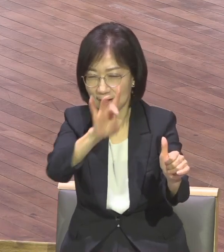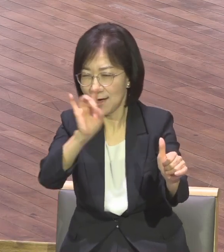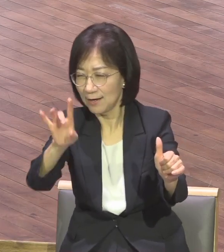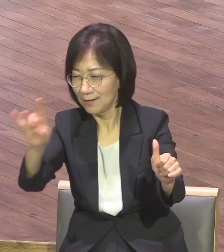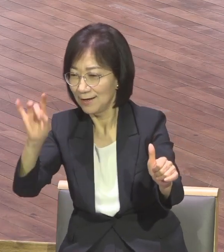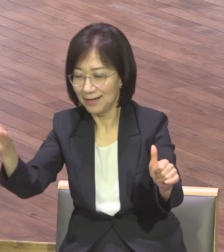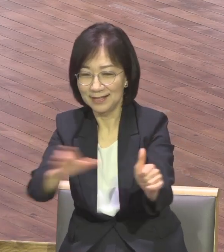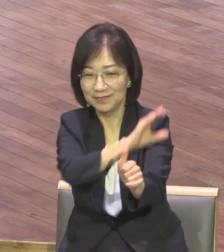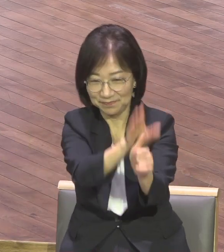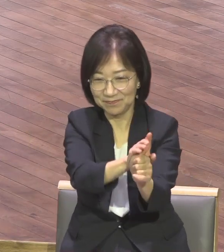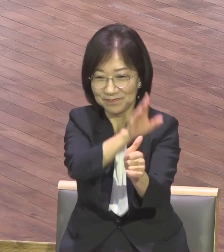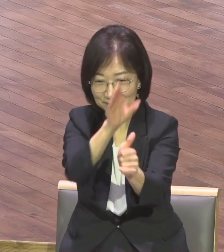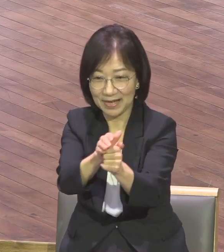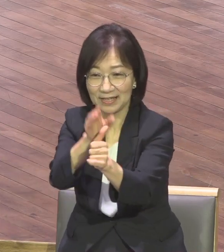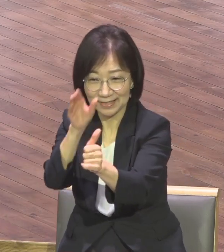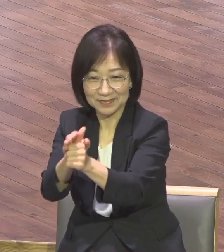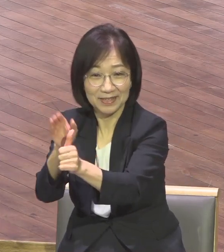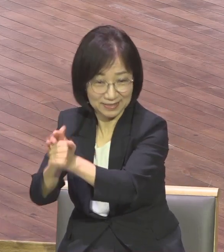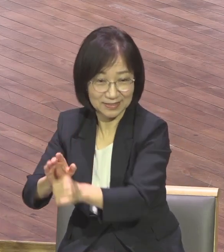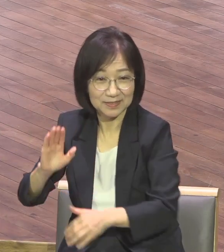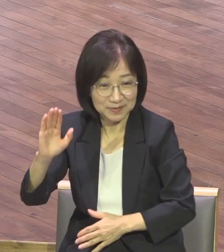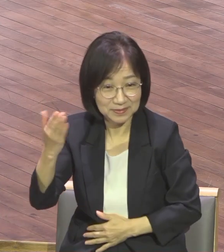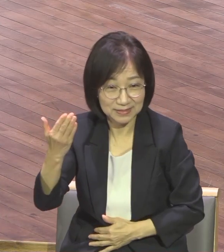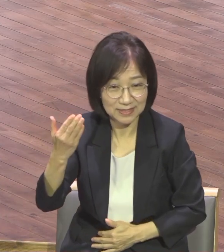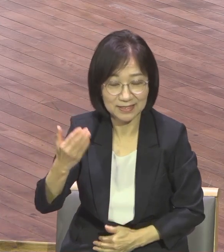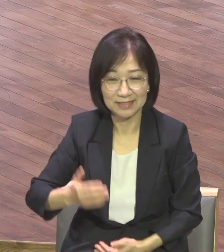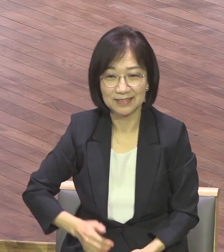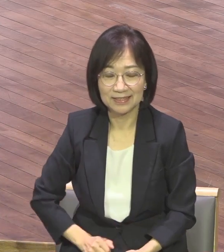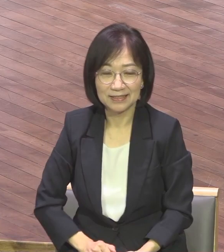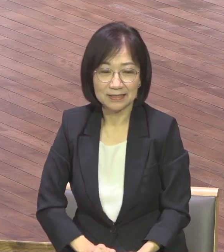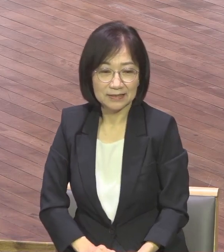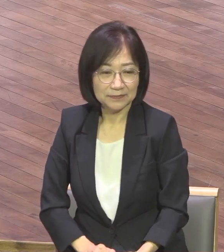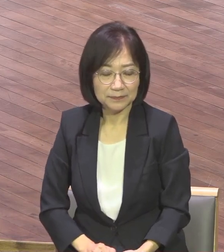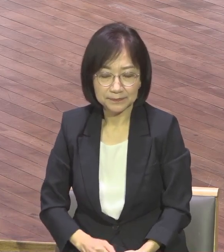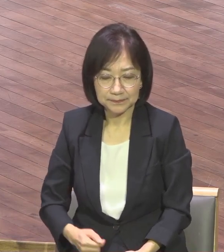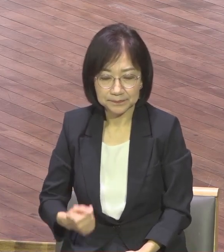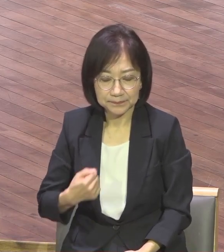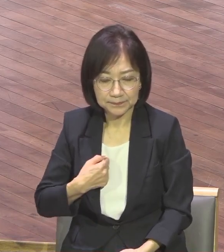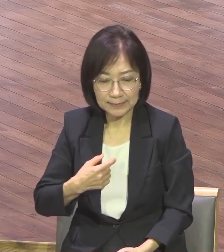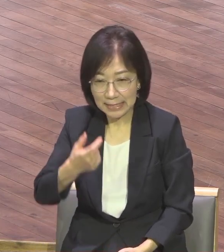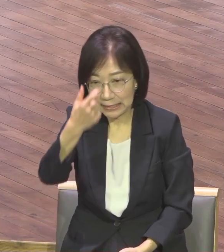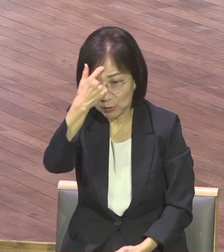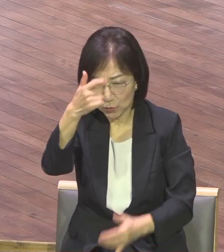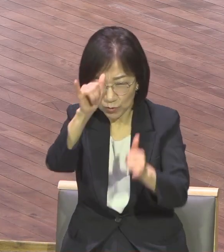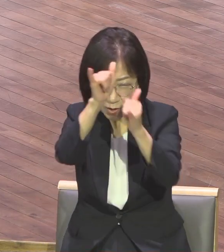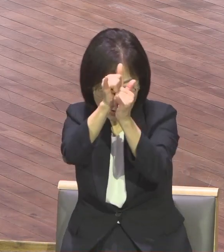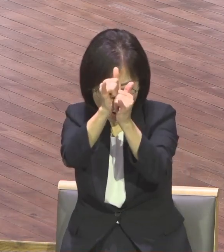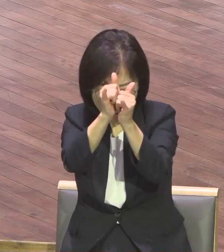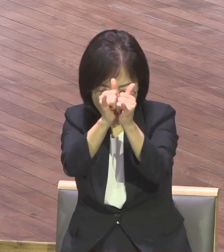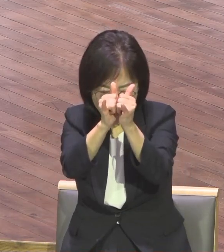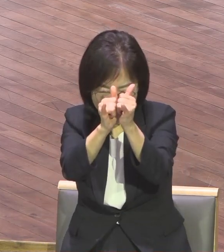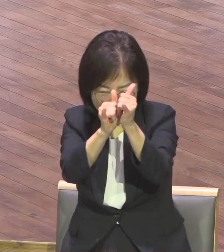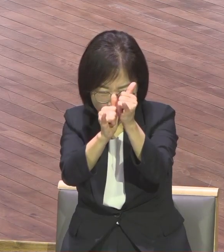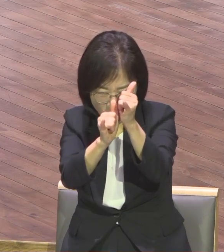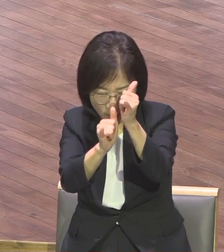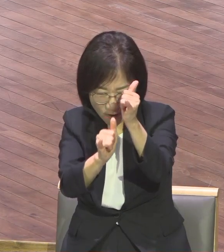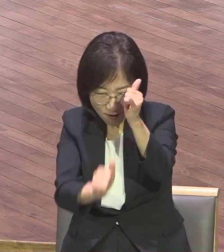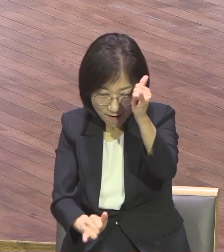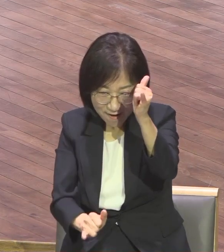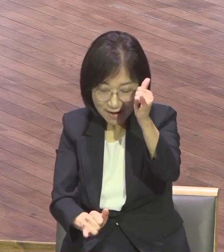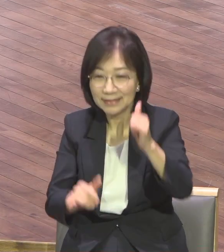이게 역사상 지금 기독교 제가 알기로는 기독교 역사상 처음인 일이 개교회가